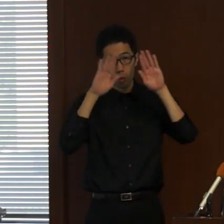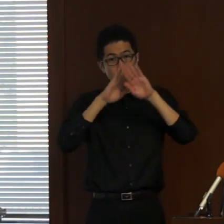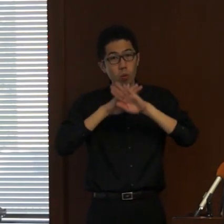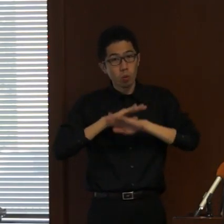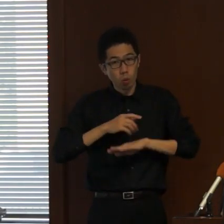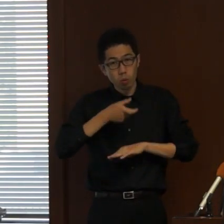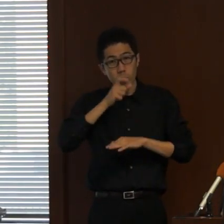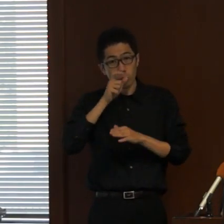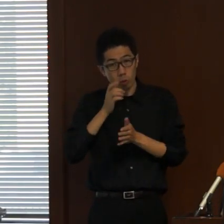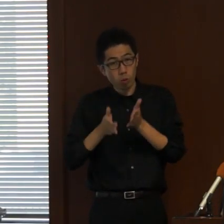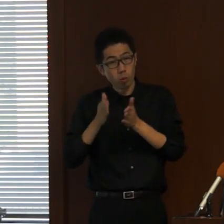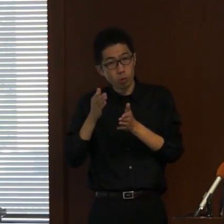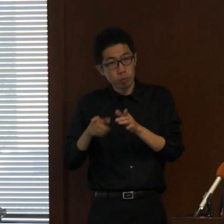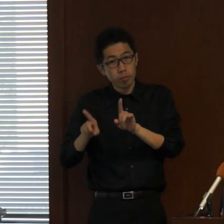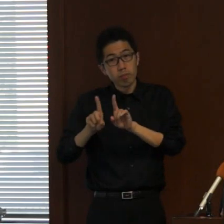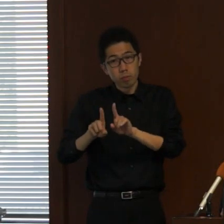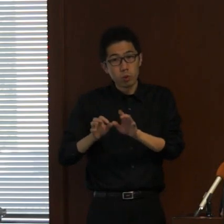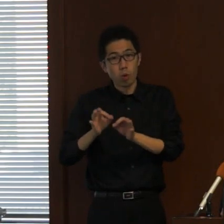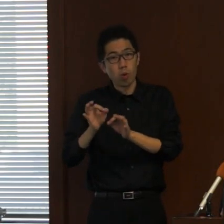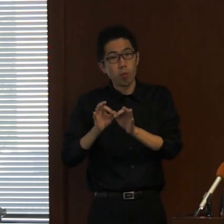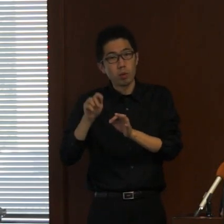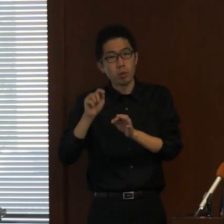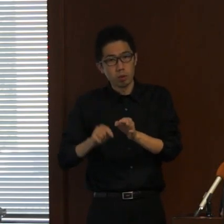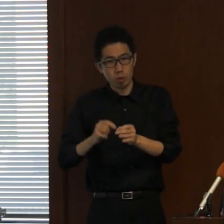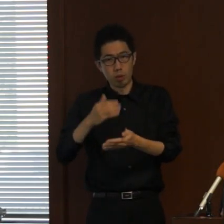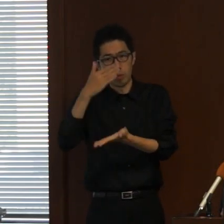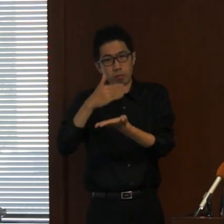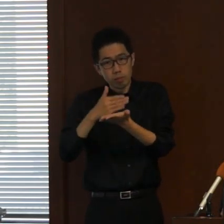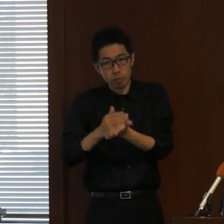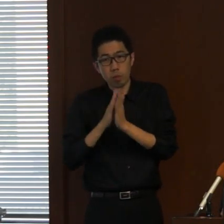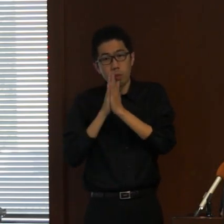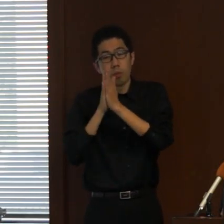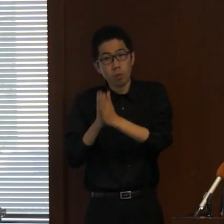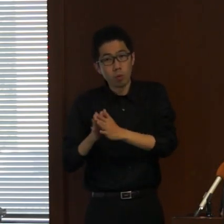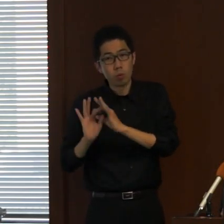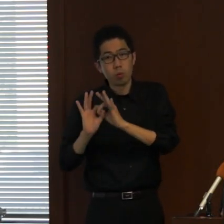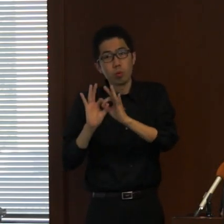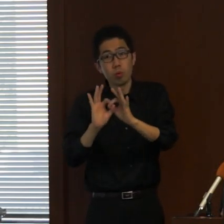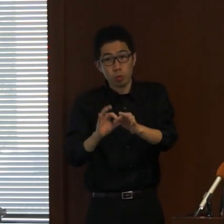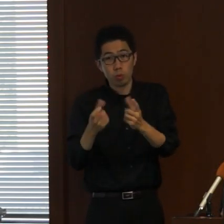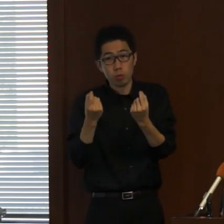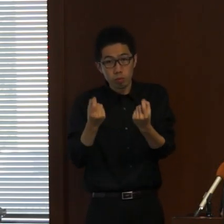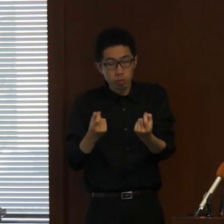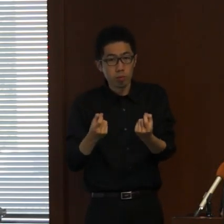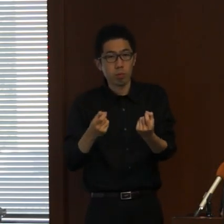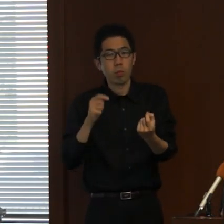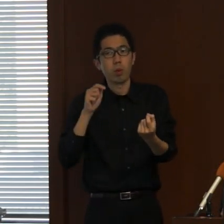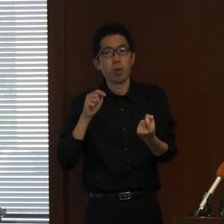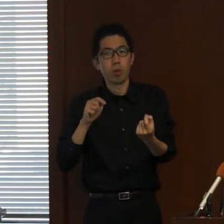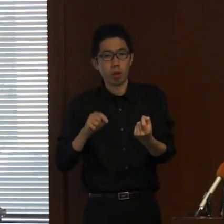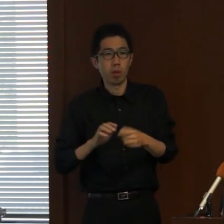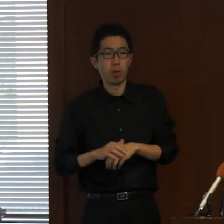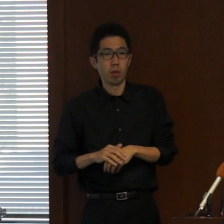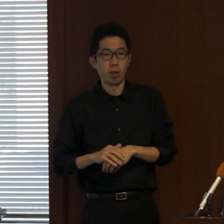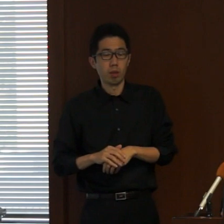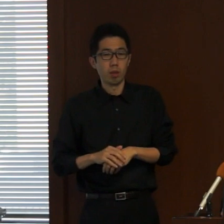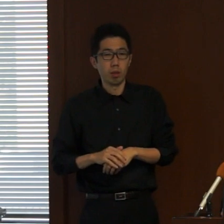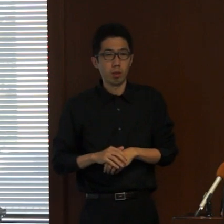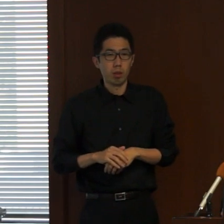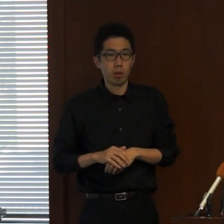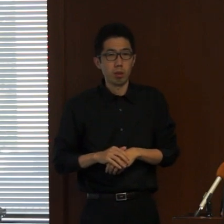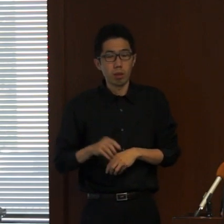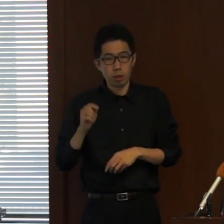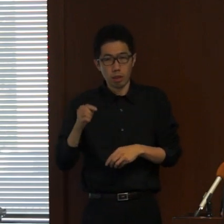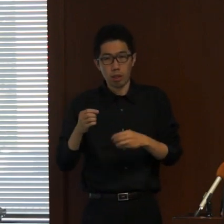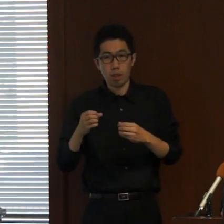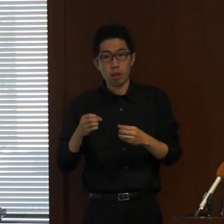となる飲食店について引き続き休業要請を維持されるということですけれども、そうなると 支援金が追加でまた自粛した店舗に